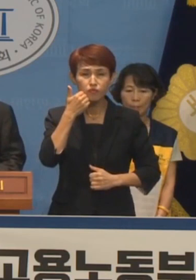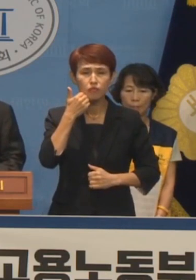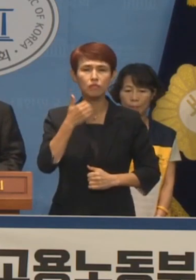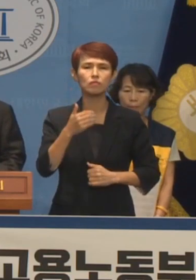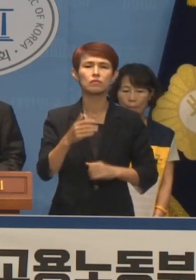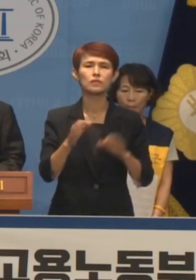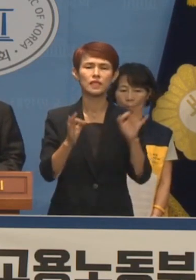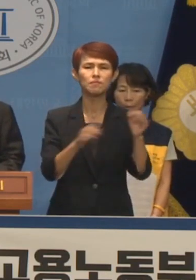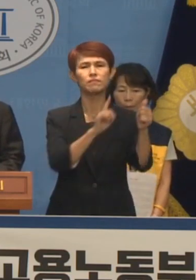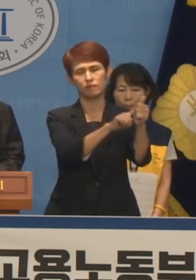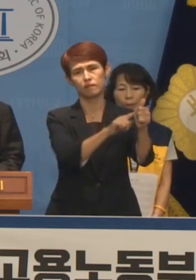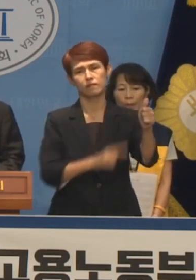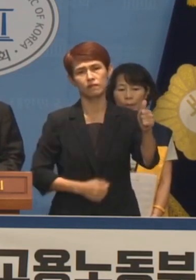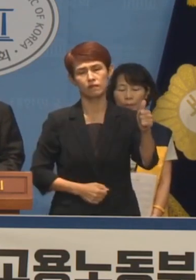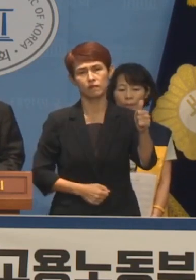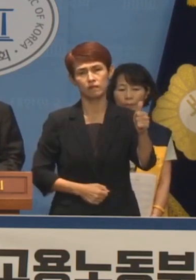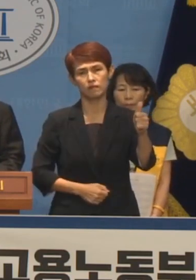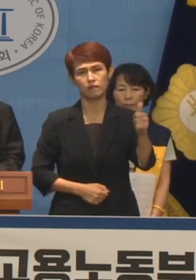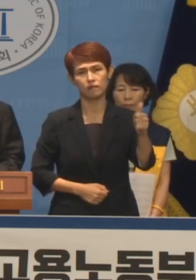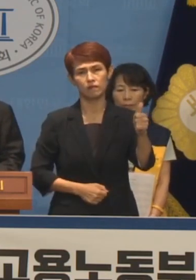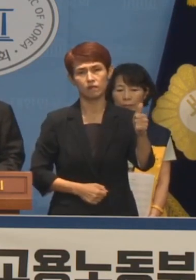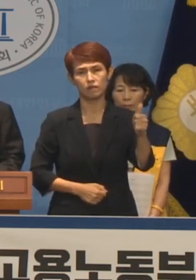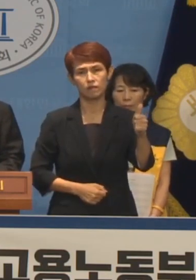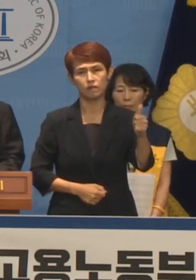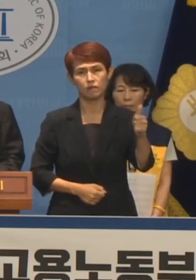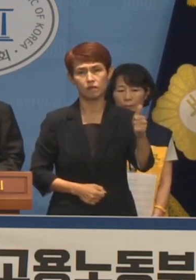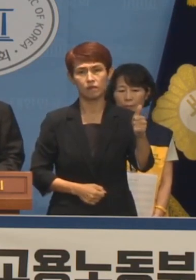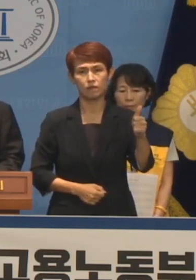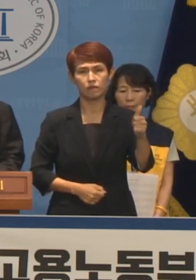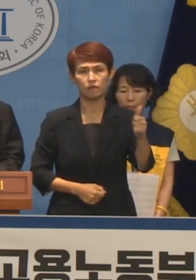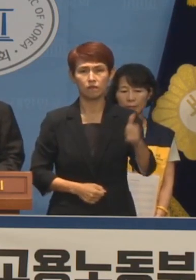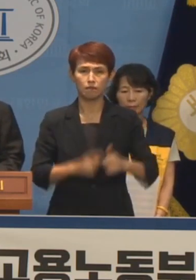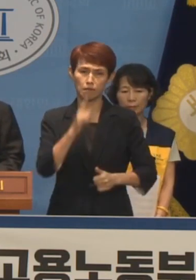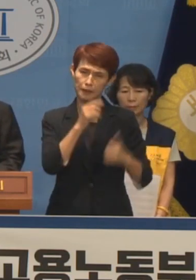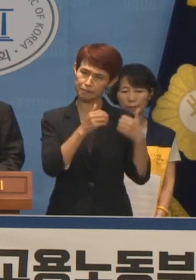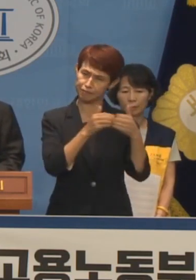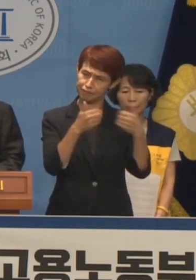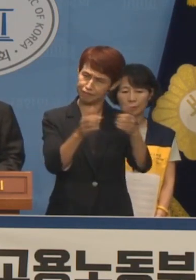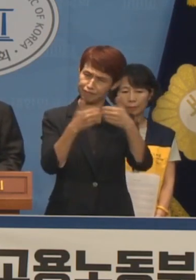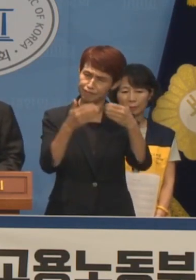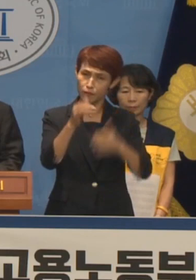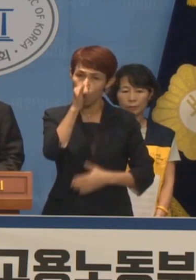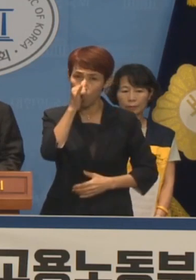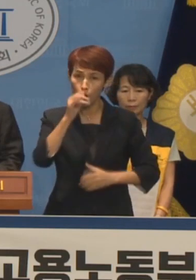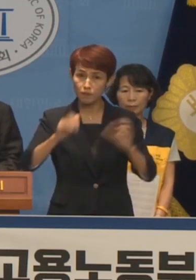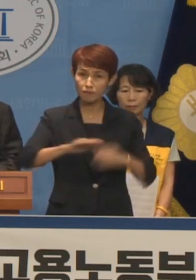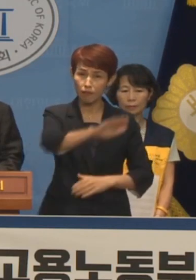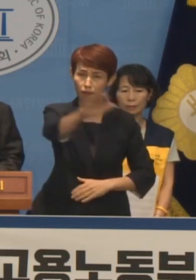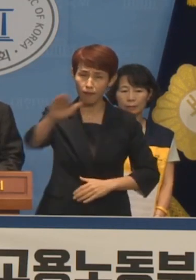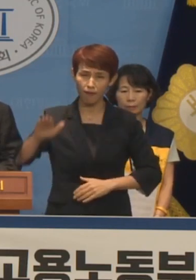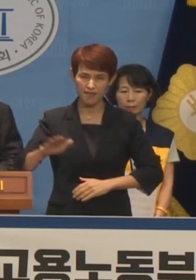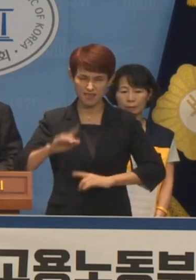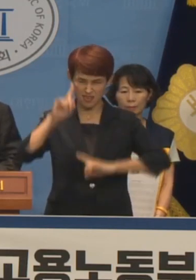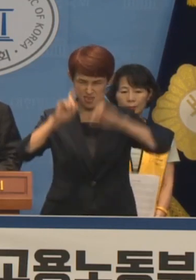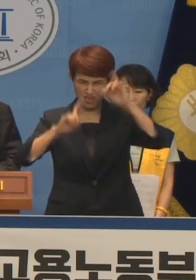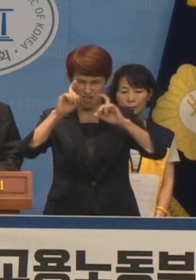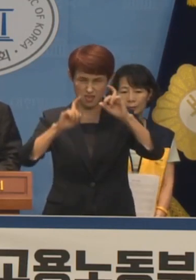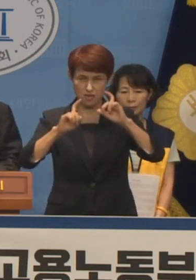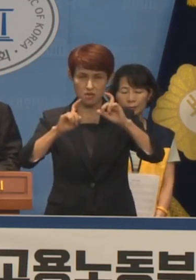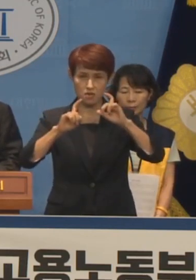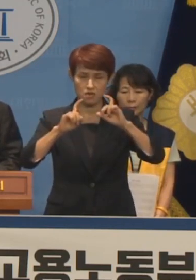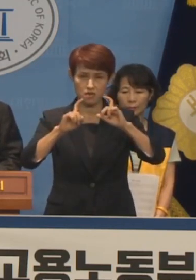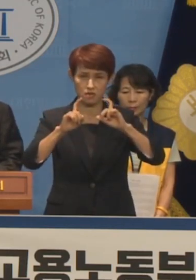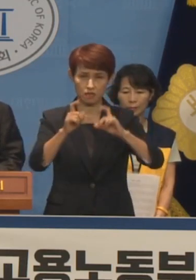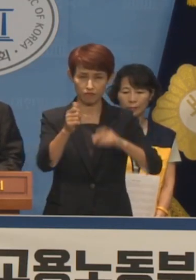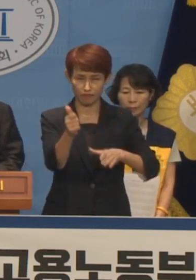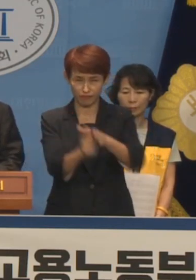전문 김문수. 그것도 모자라 공해 수준의 막말을 남발하며 국민들에게 극심한 짜증과 피로감을